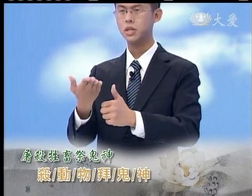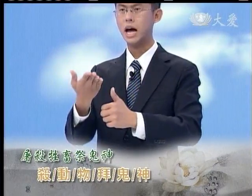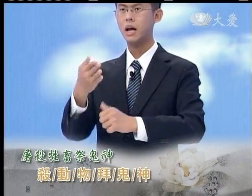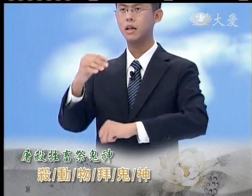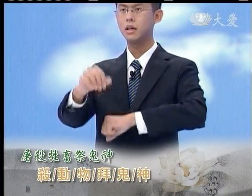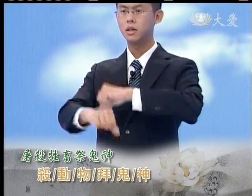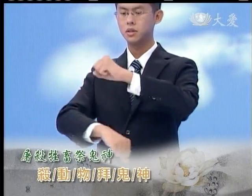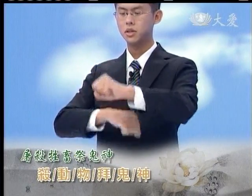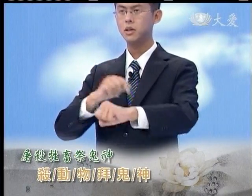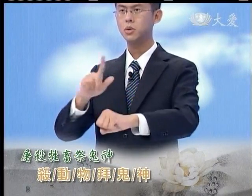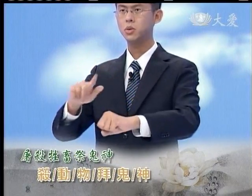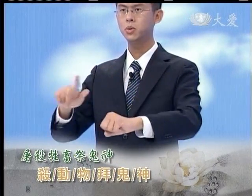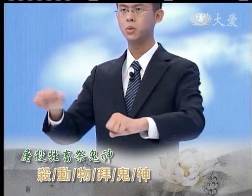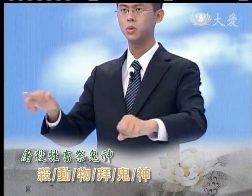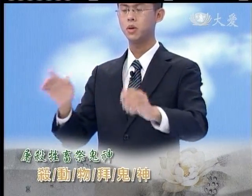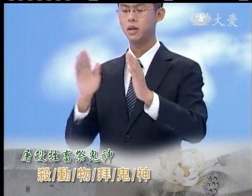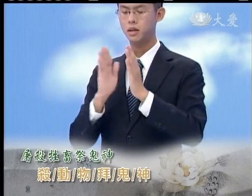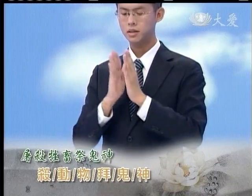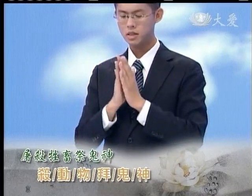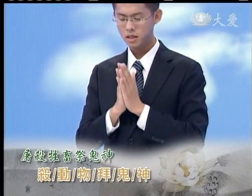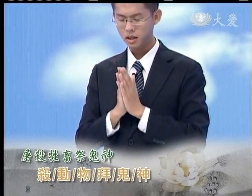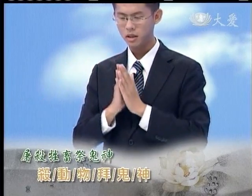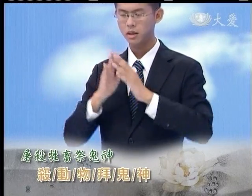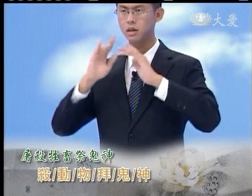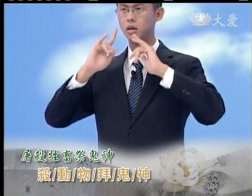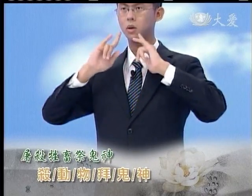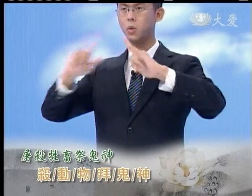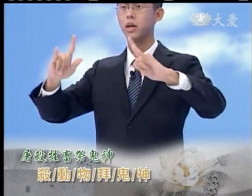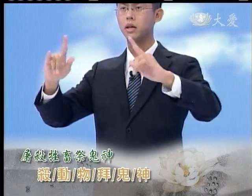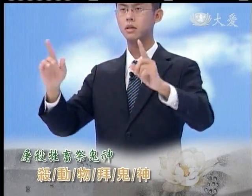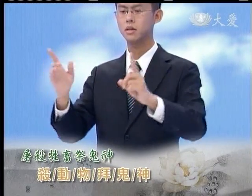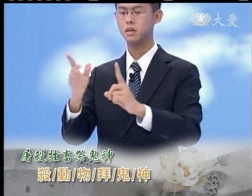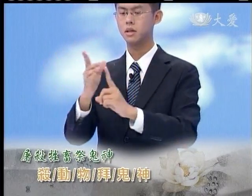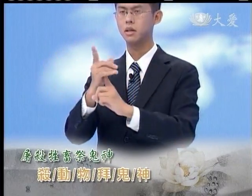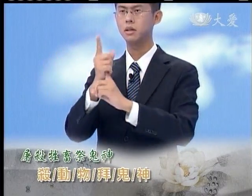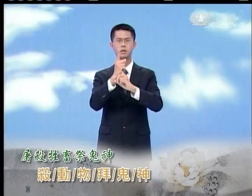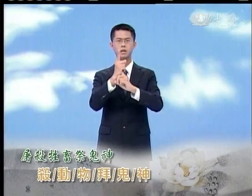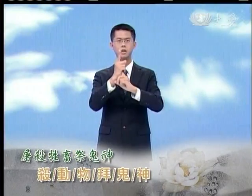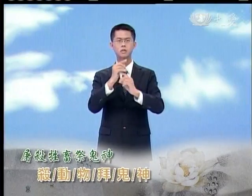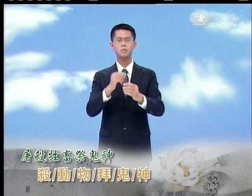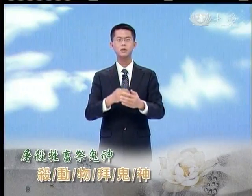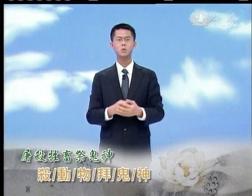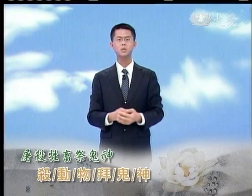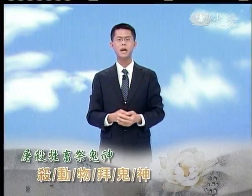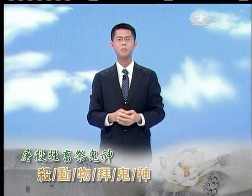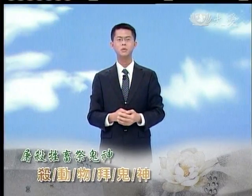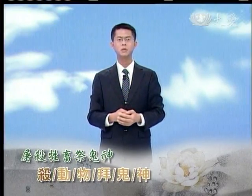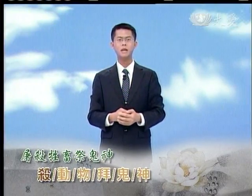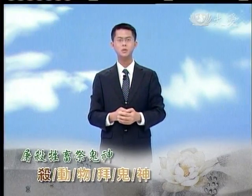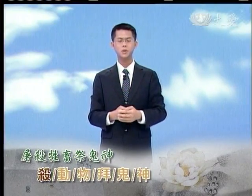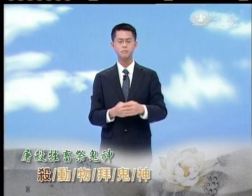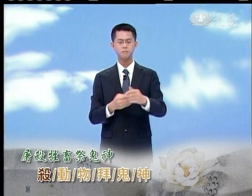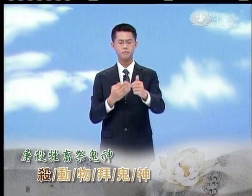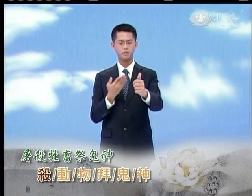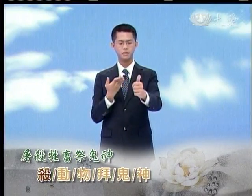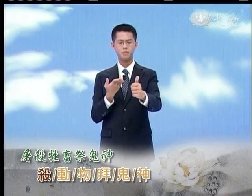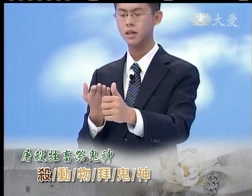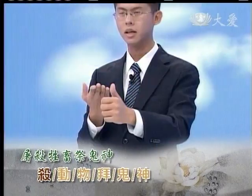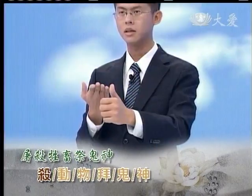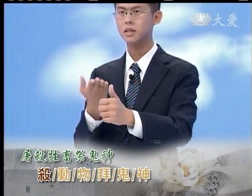杀牲畜祭鬼神。这边屠杀我们就单纯比一个